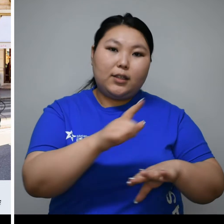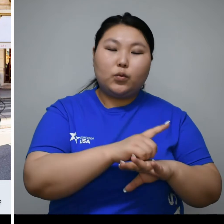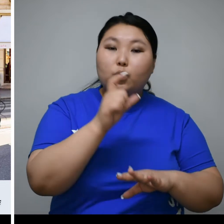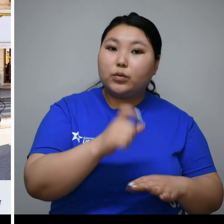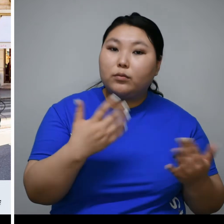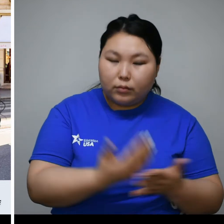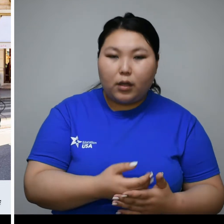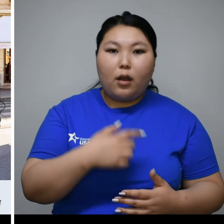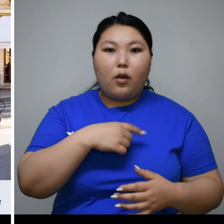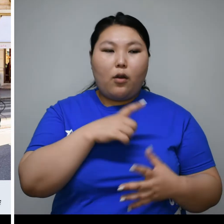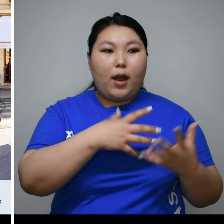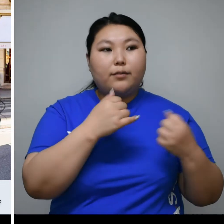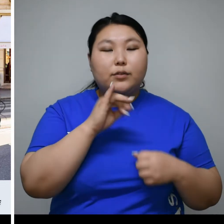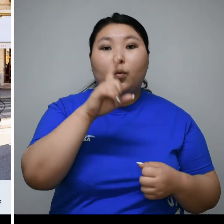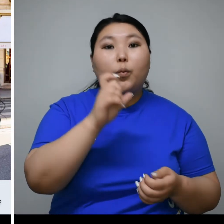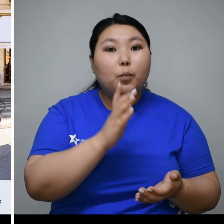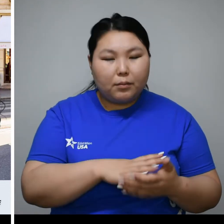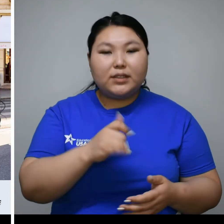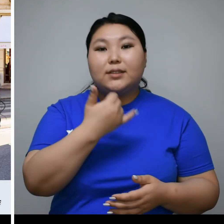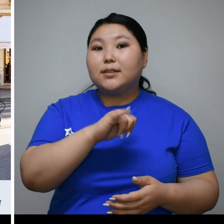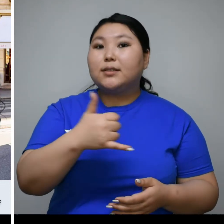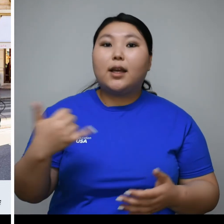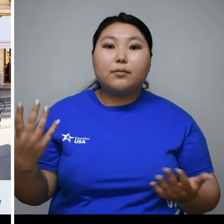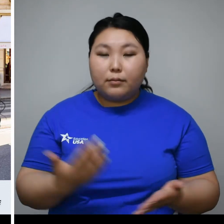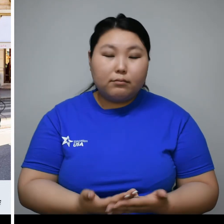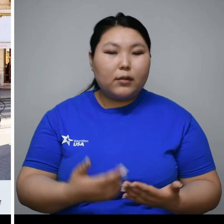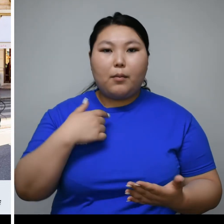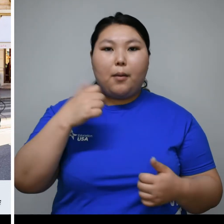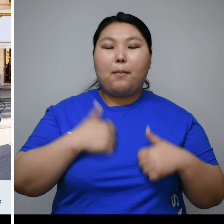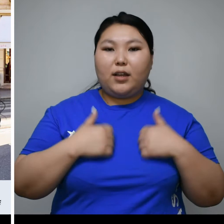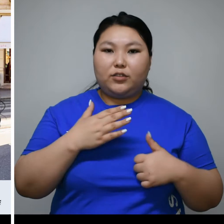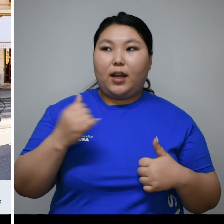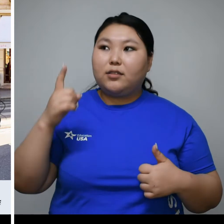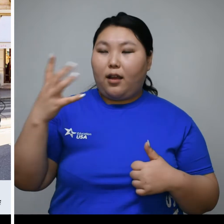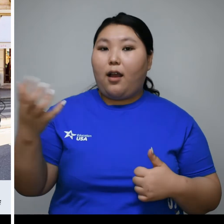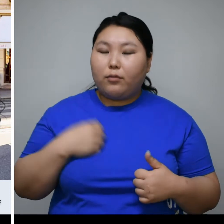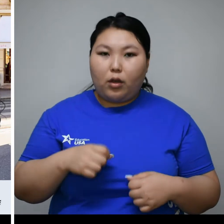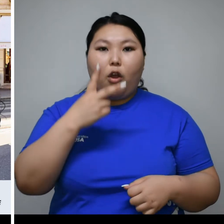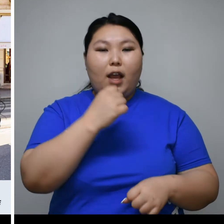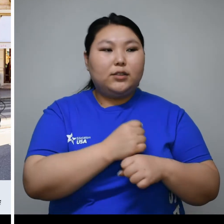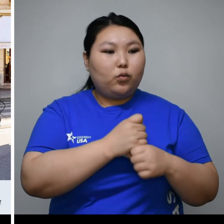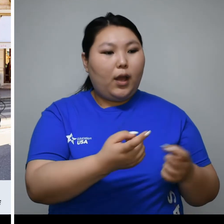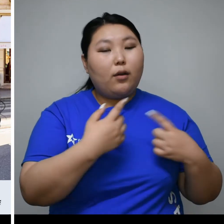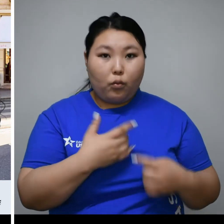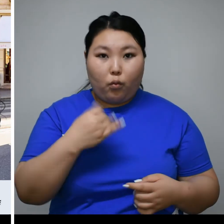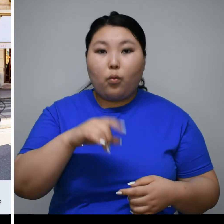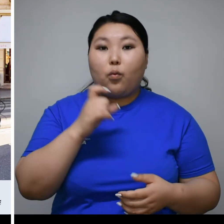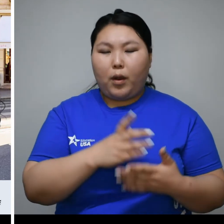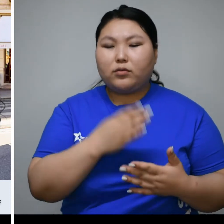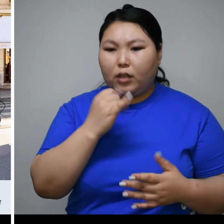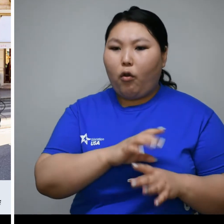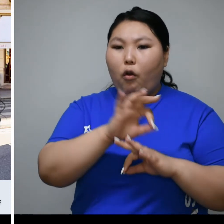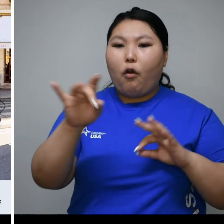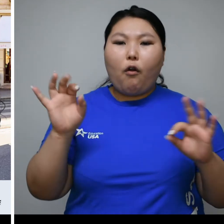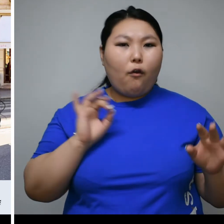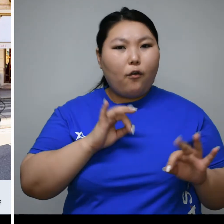ажлын газрын хүнээсээ 3-ыг авсан ч хүн байна. За зарим нь болохоор тий багшаасаа 1-ыг аваад 2 ажлын хүнээсээ авсан ч хүн байна